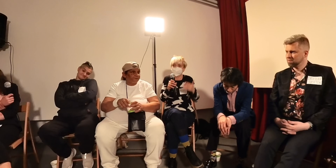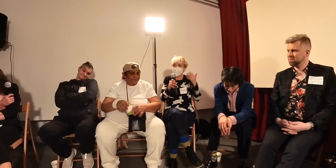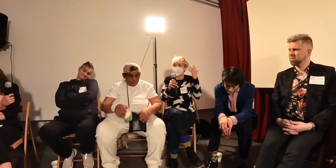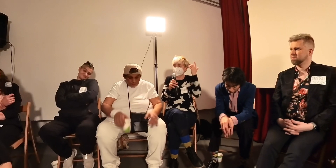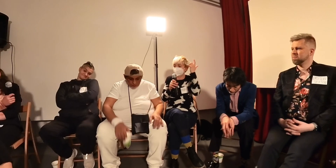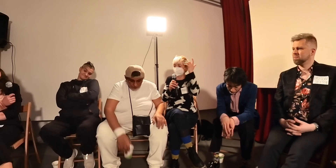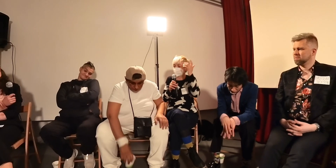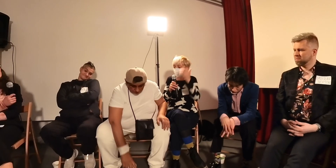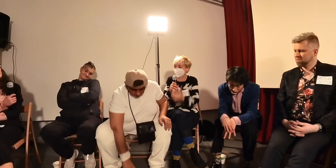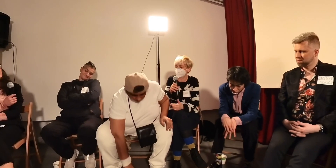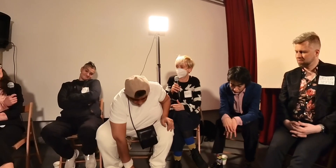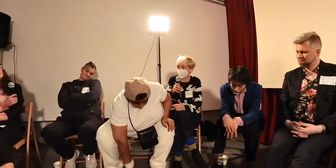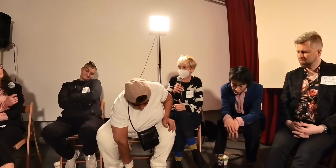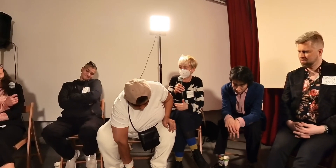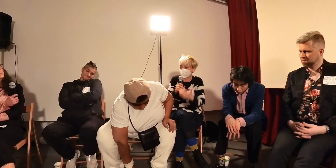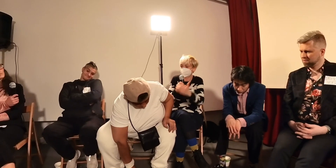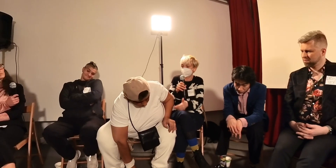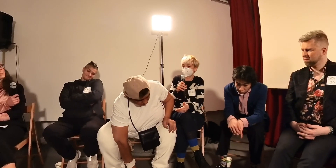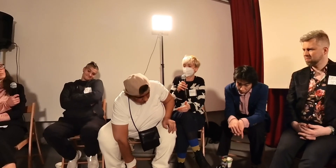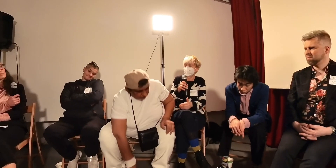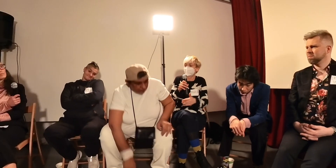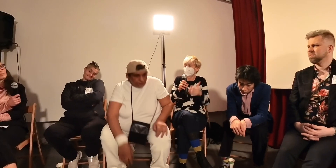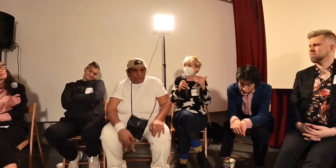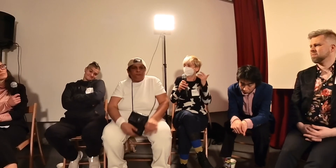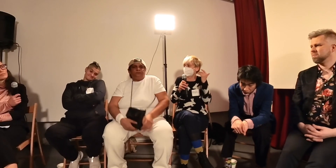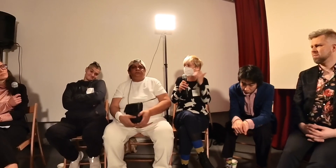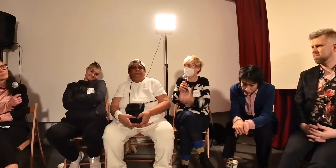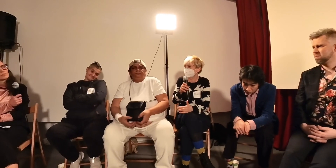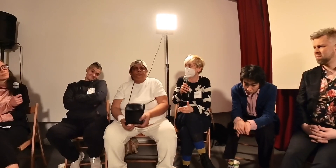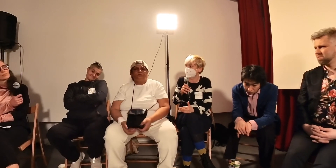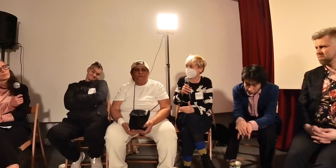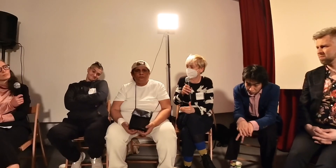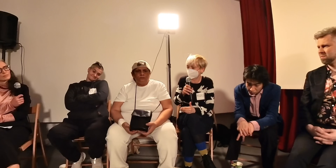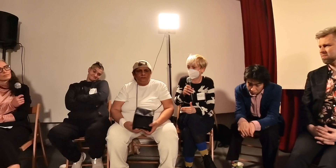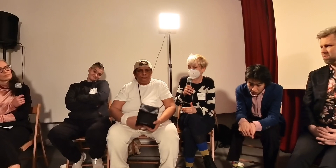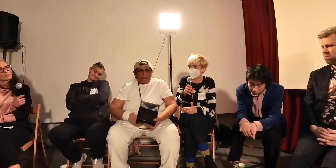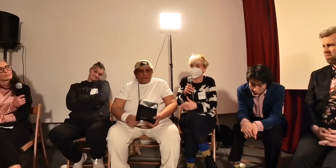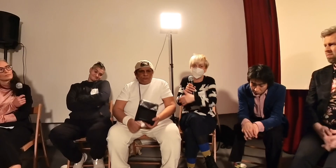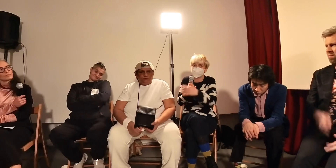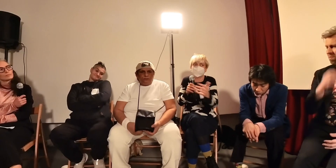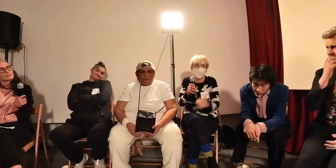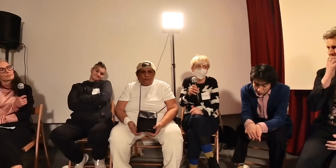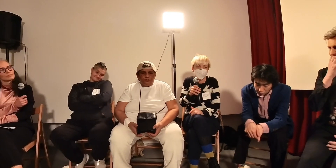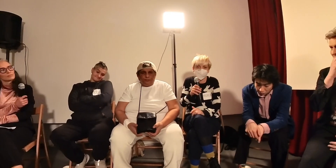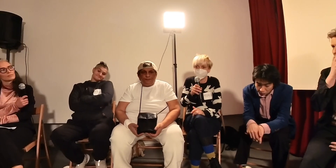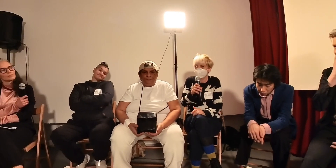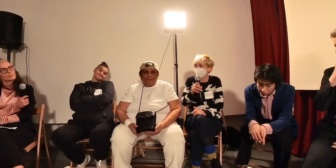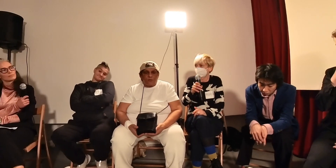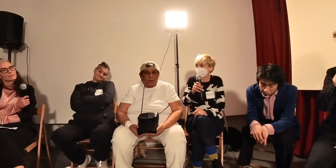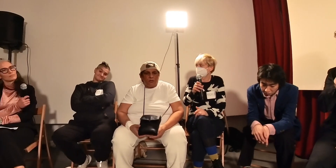píše, že Balu váží, že stará se o, pečuje o